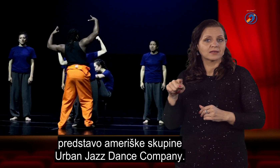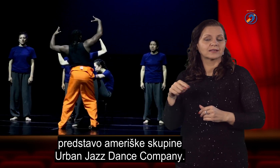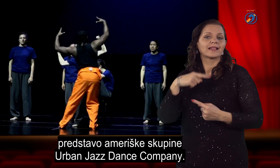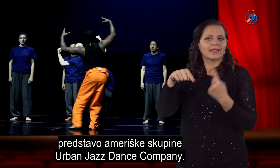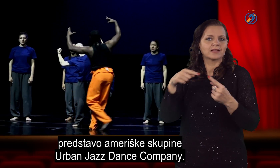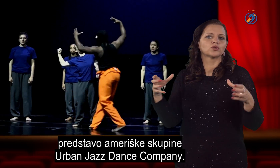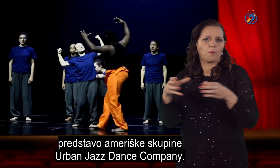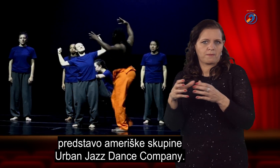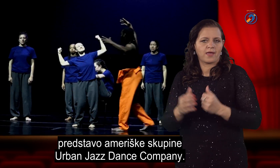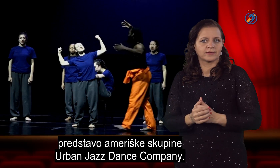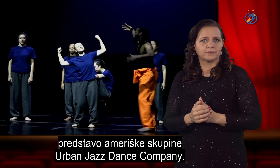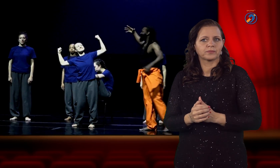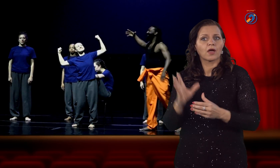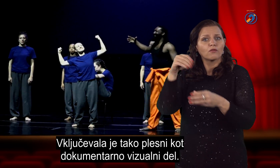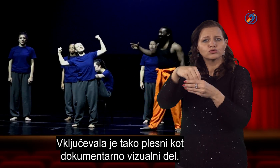Dance Company.